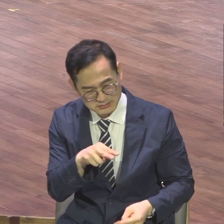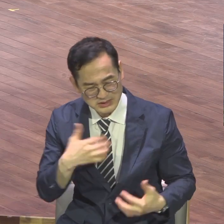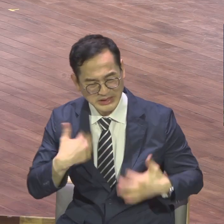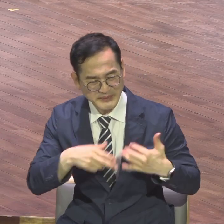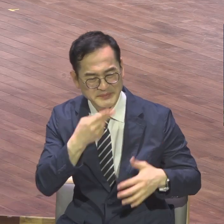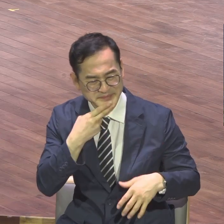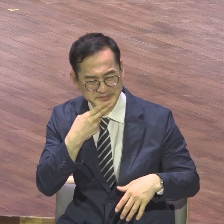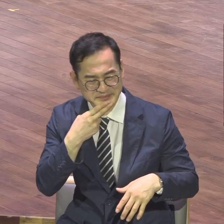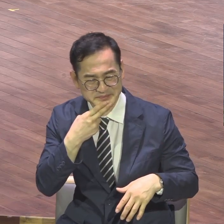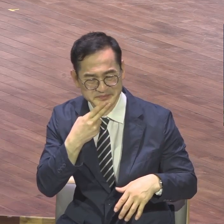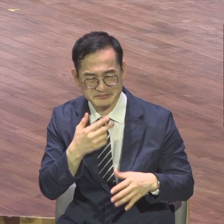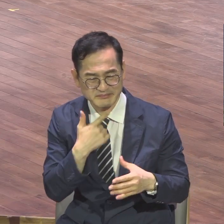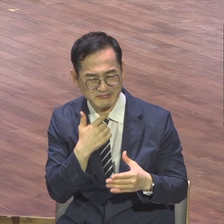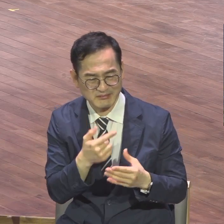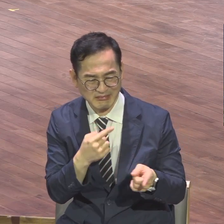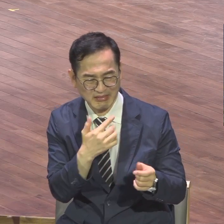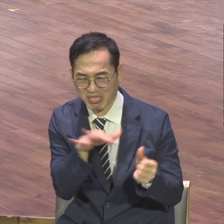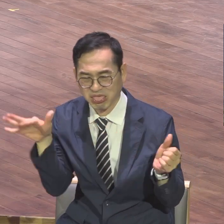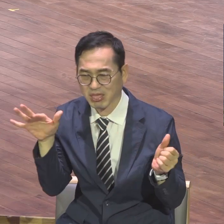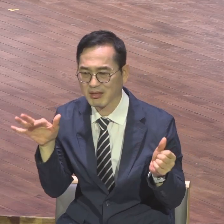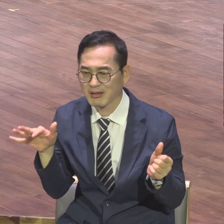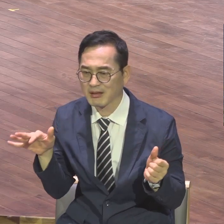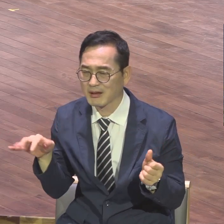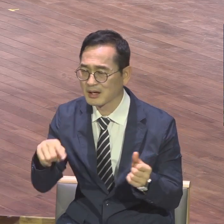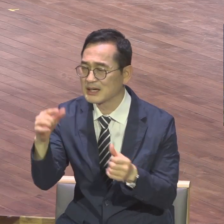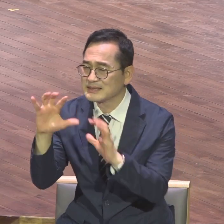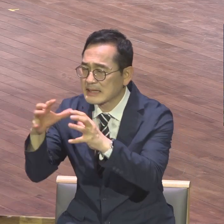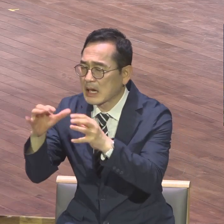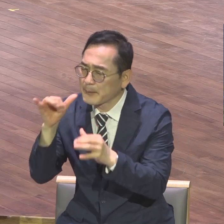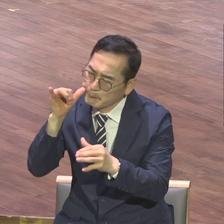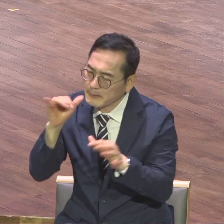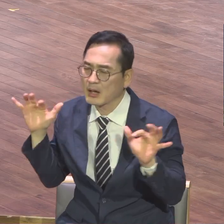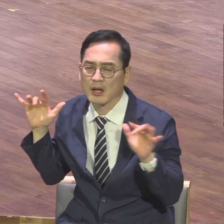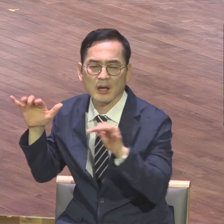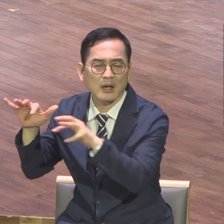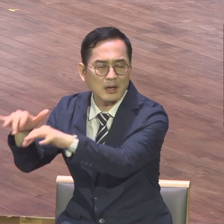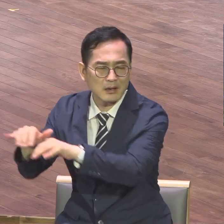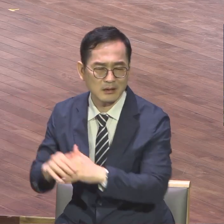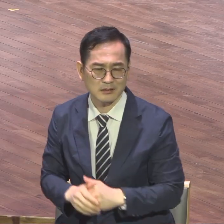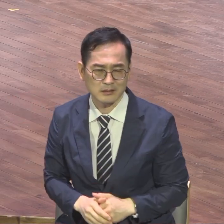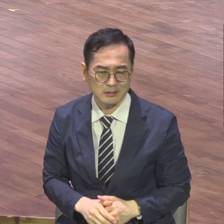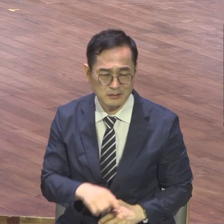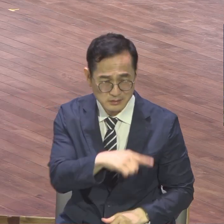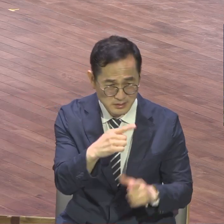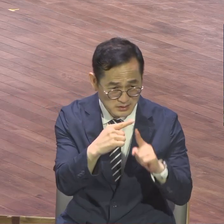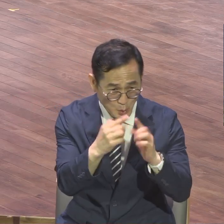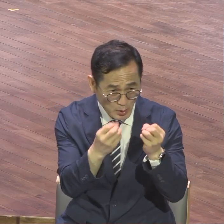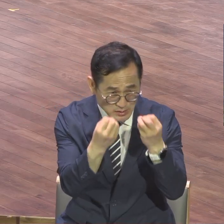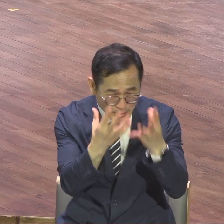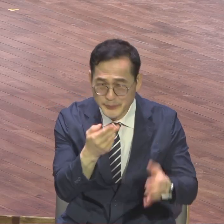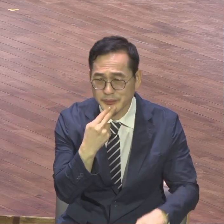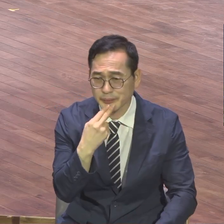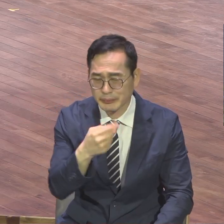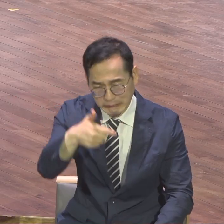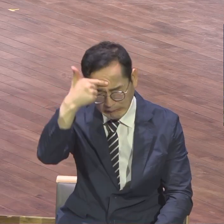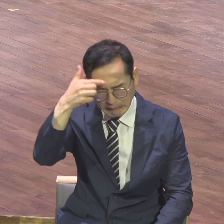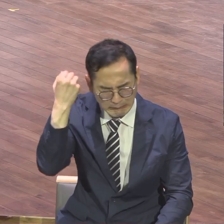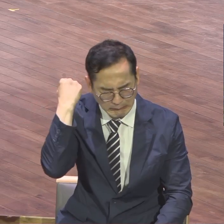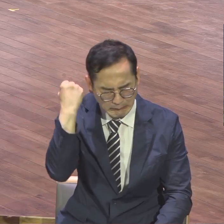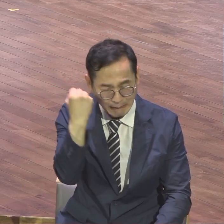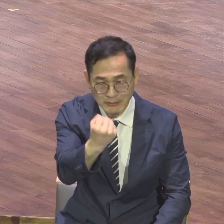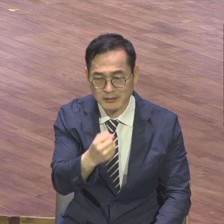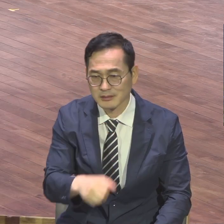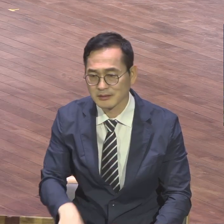교회. 맛을 잃어버린 소금이 되어버렸어요. 맛을 잃어버리니까 세상에 밟혀.